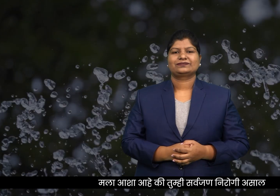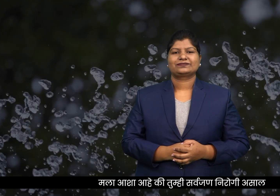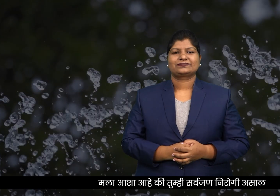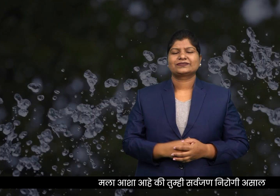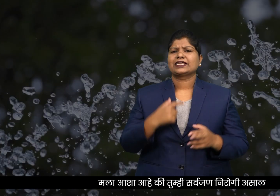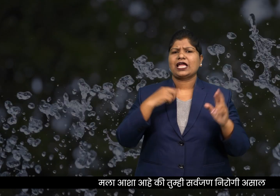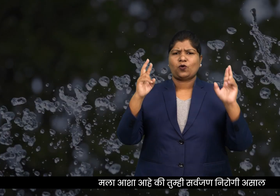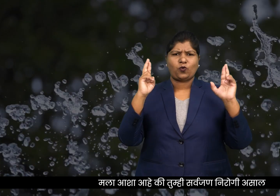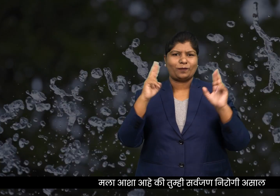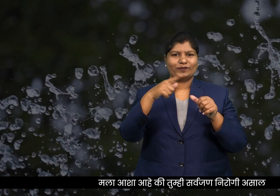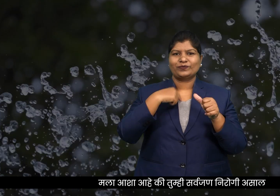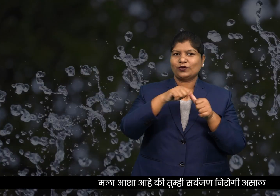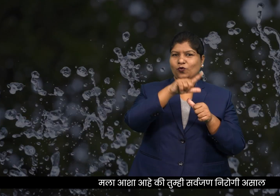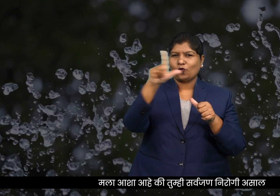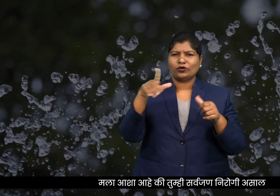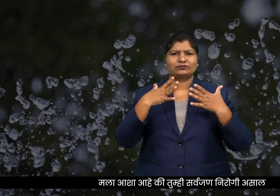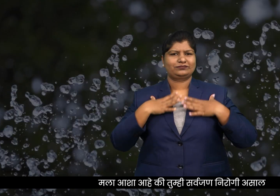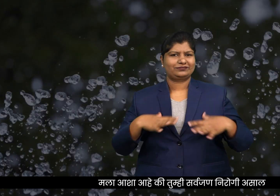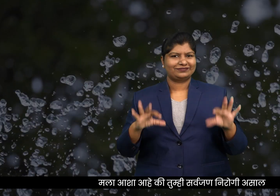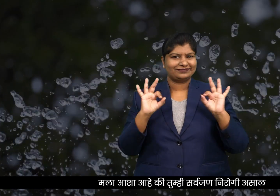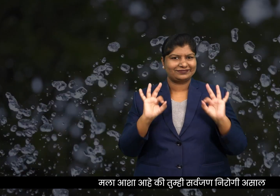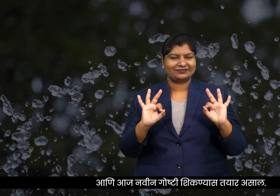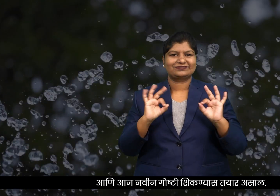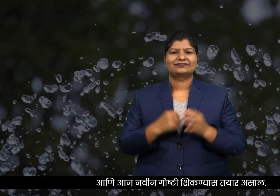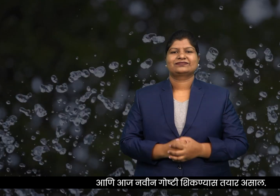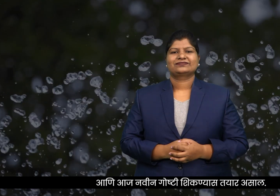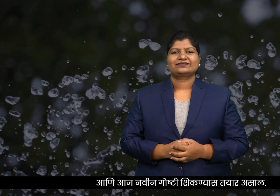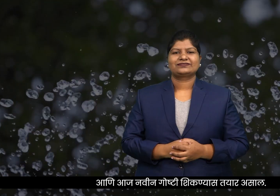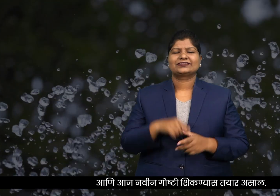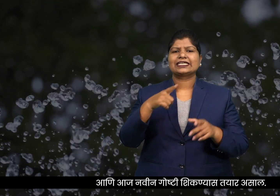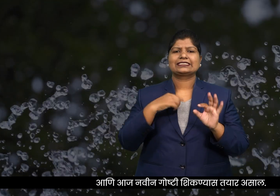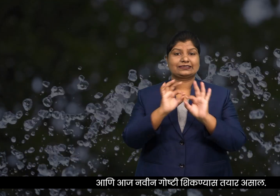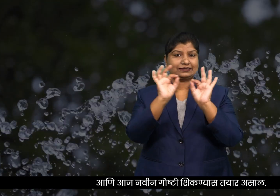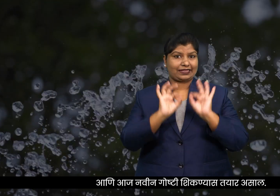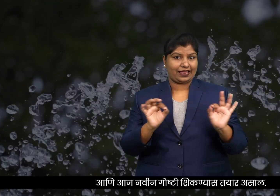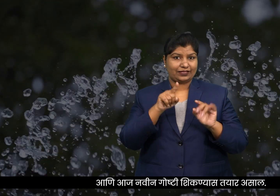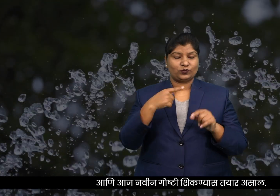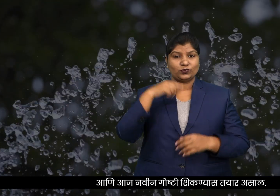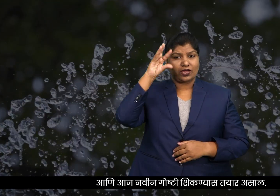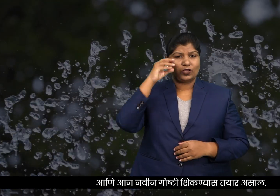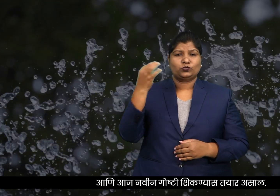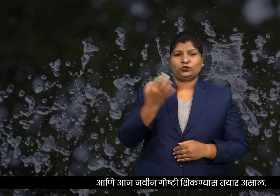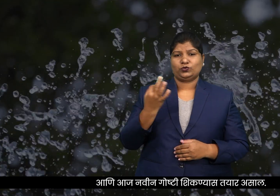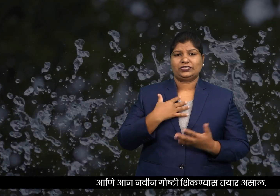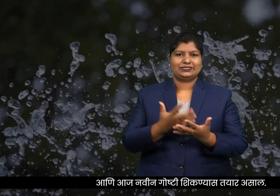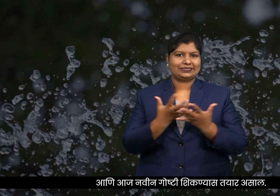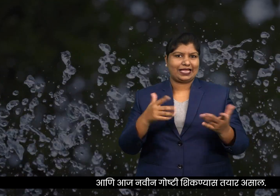मला आशा आहे की तुम्ही सर्वजण निरोगी असाल आणि आज नवीन गोष्ट शिकण्यास तयार असाल.